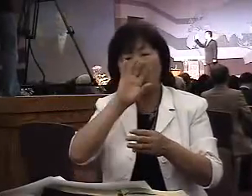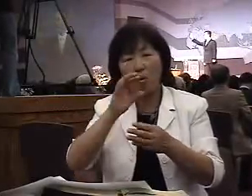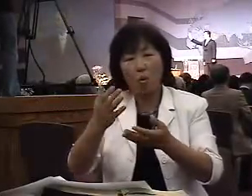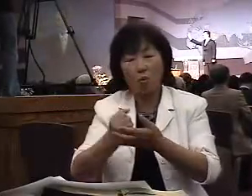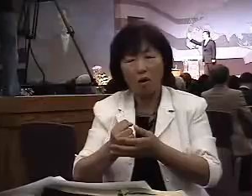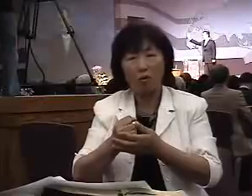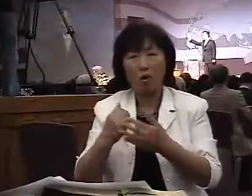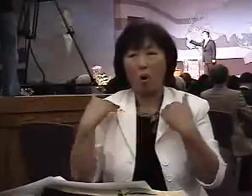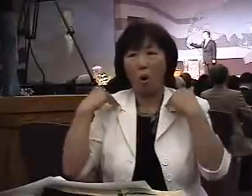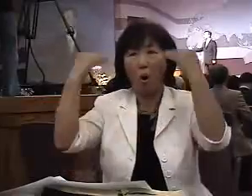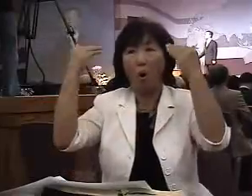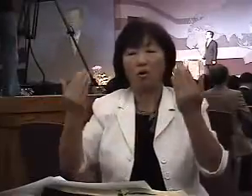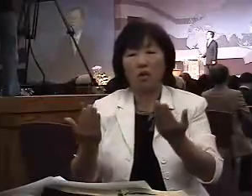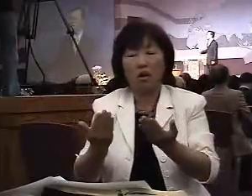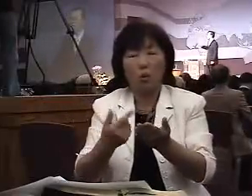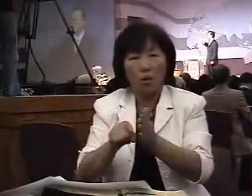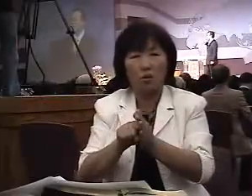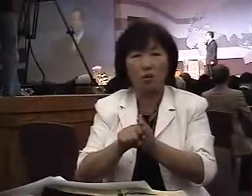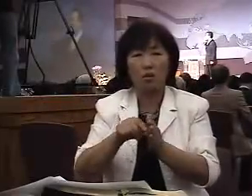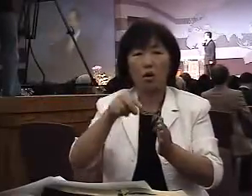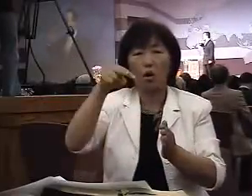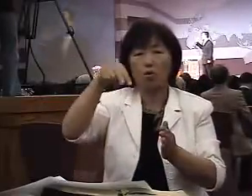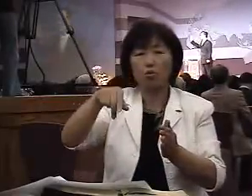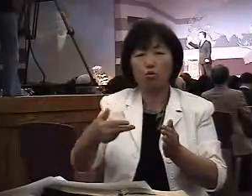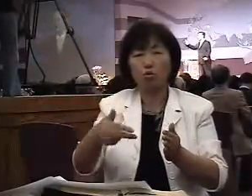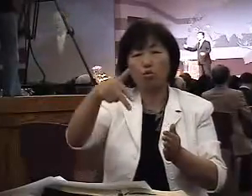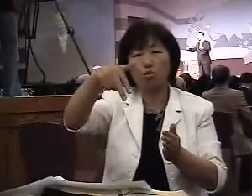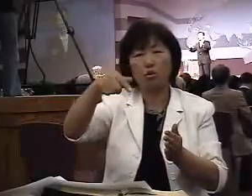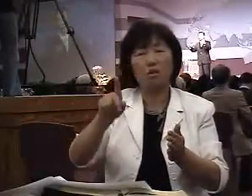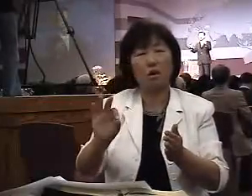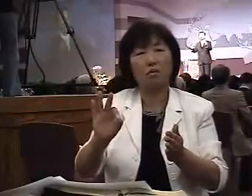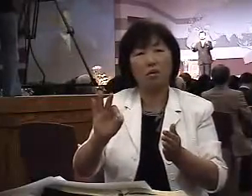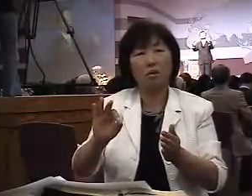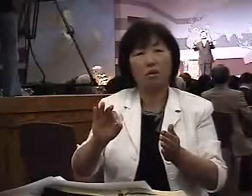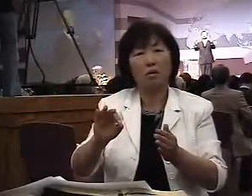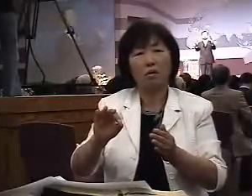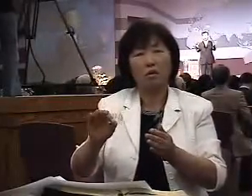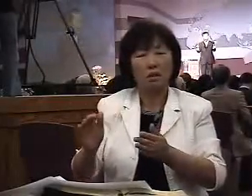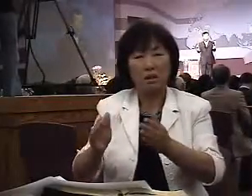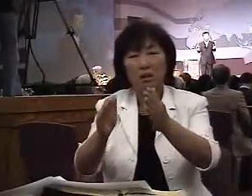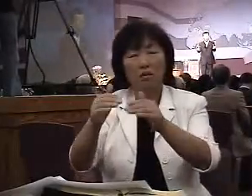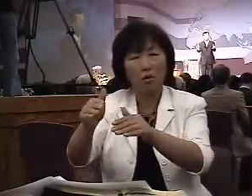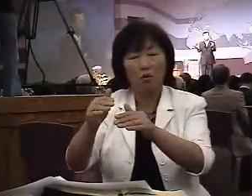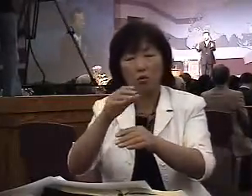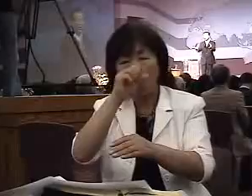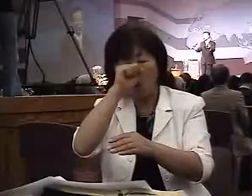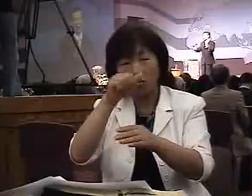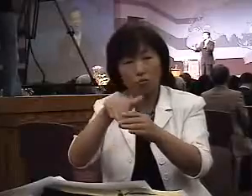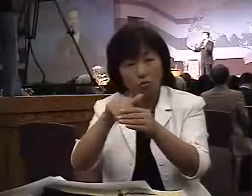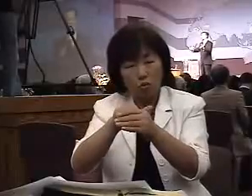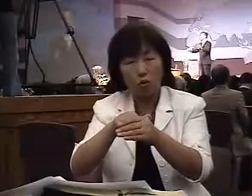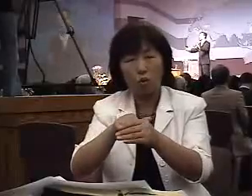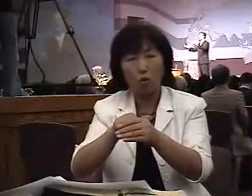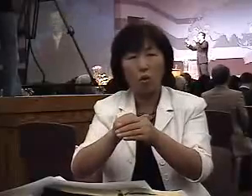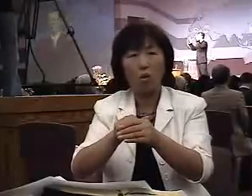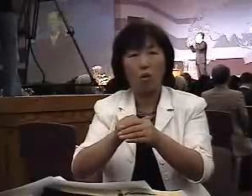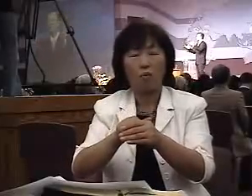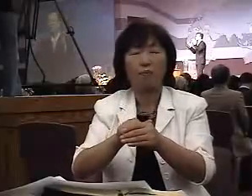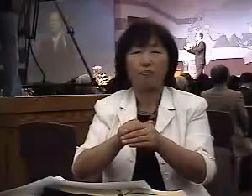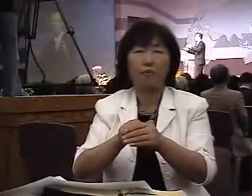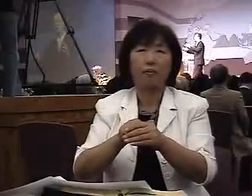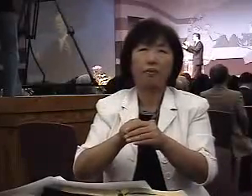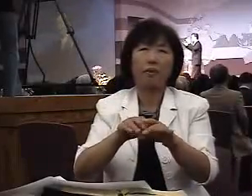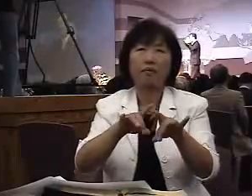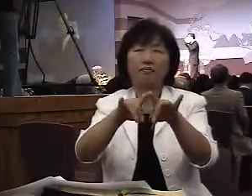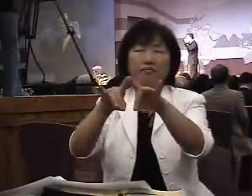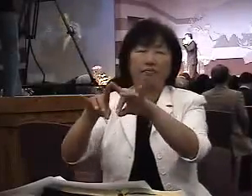성인 사역을 위해, 순장 수모 사역을 위해 직진하는 것이 우리 교회 문화에 참 좋은 문화고, 모세 혈관과 같은 그러한